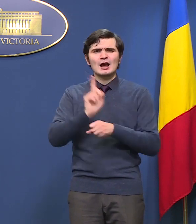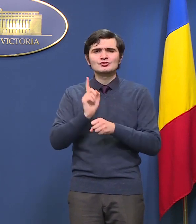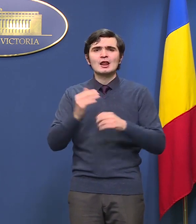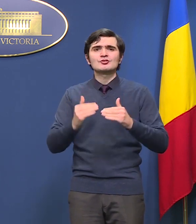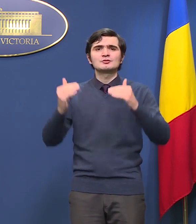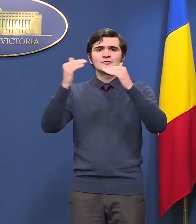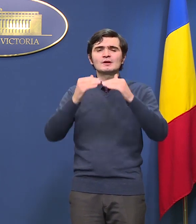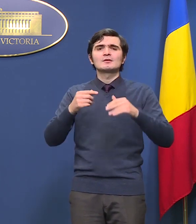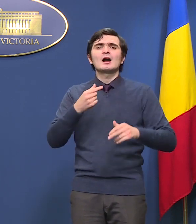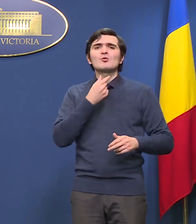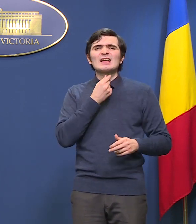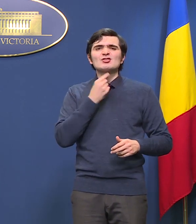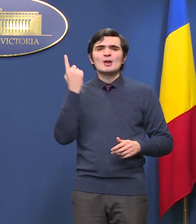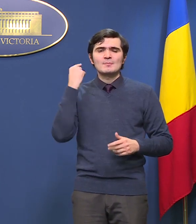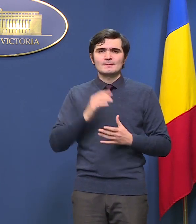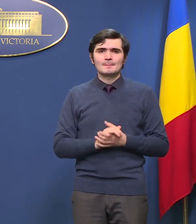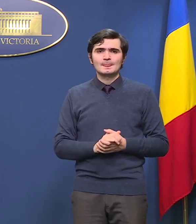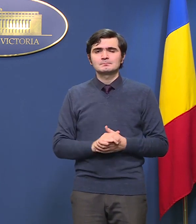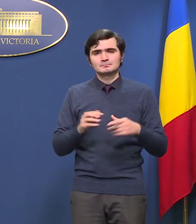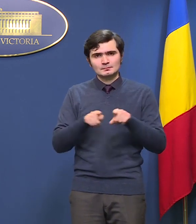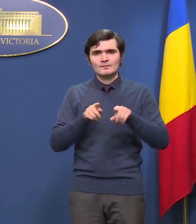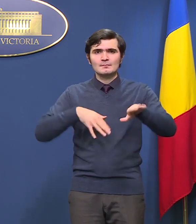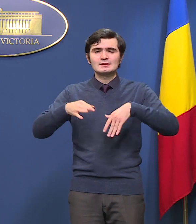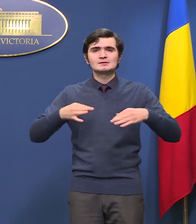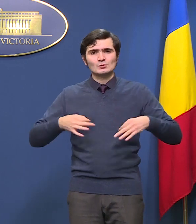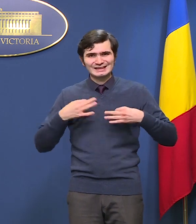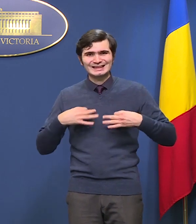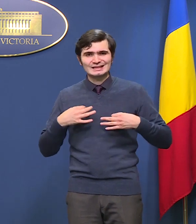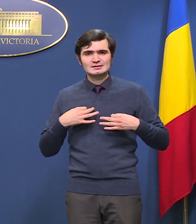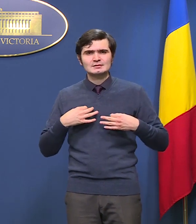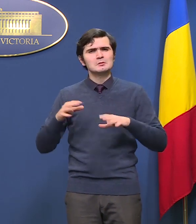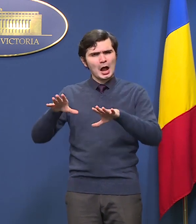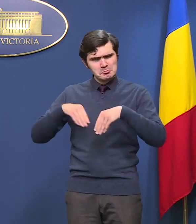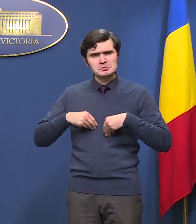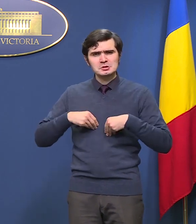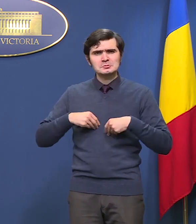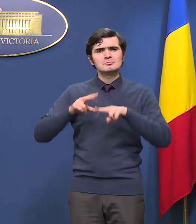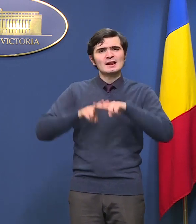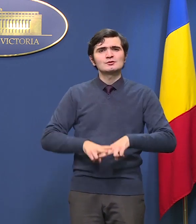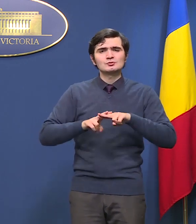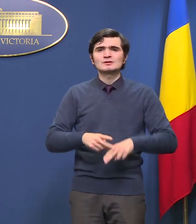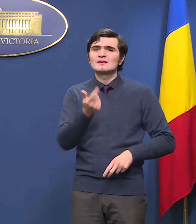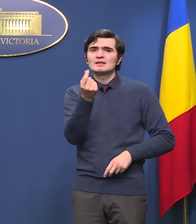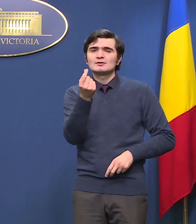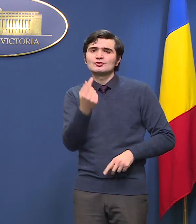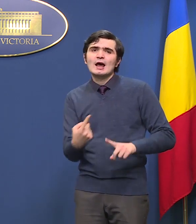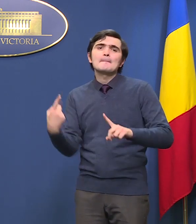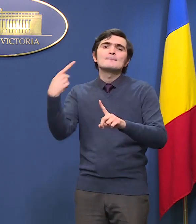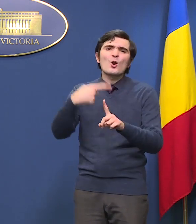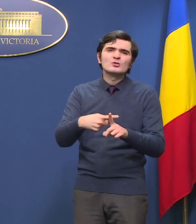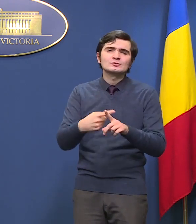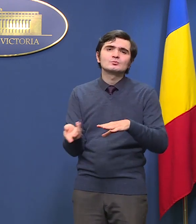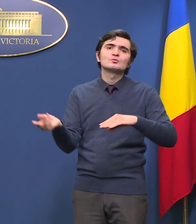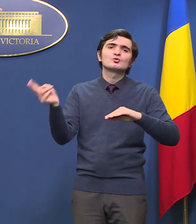asemenea, Ministerul Sănătății a primit resurse financiare suplimentare